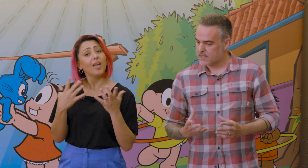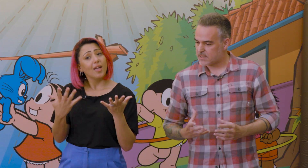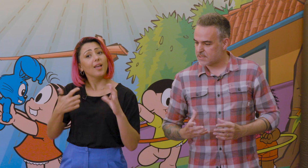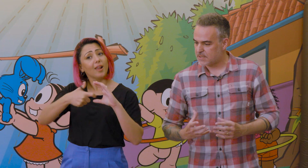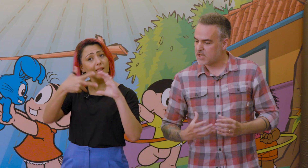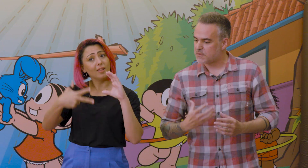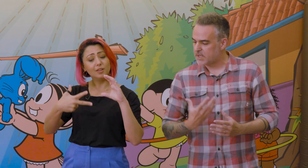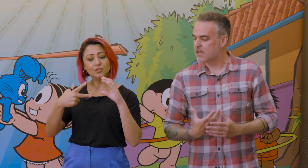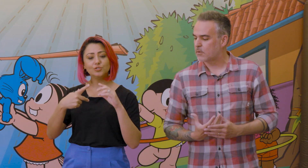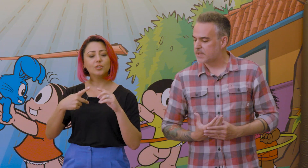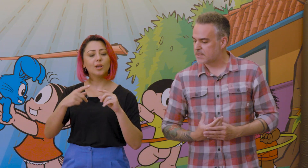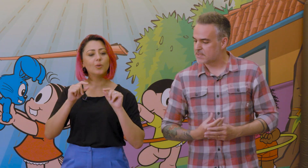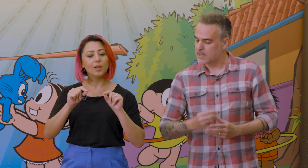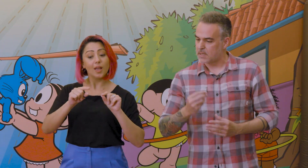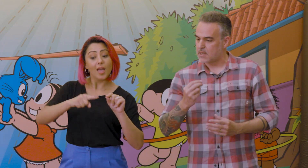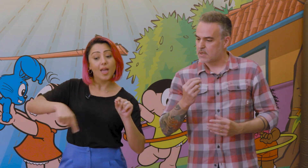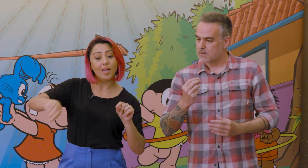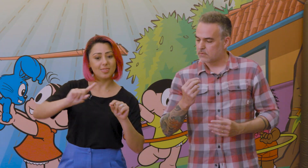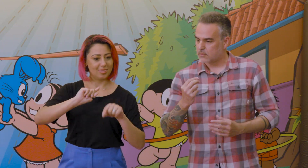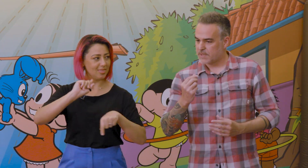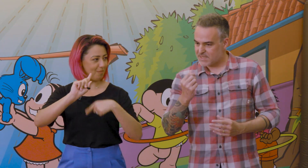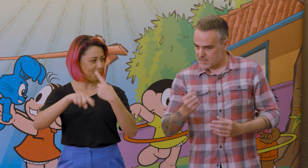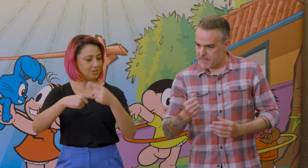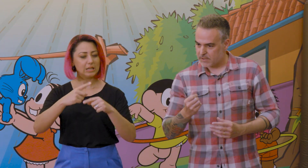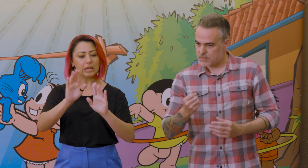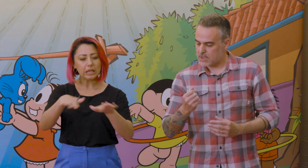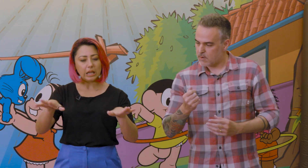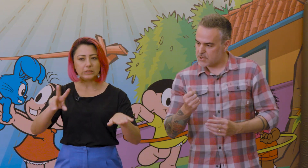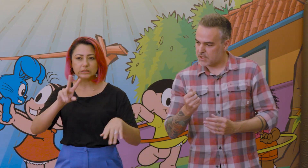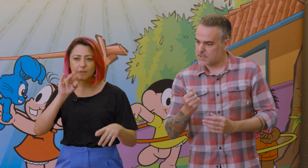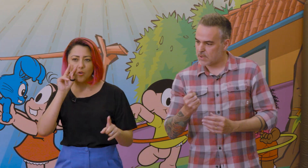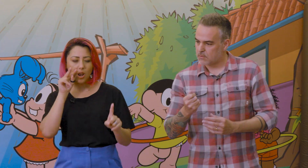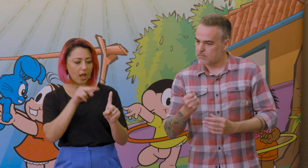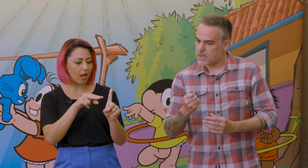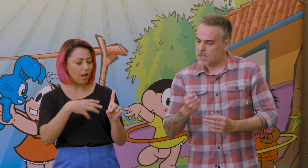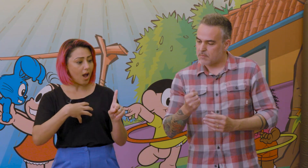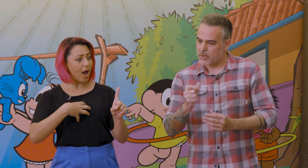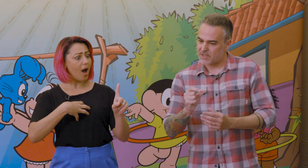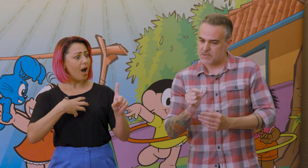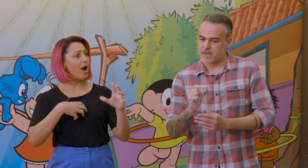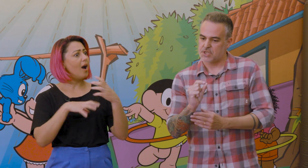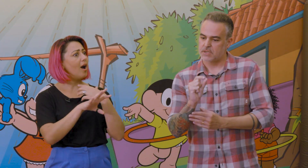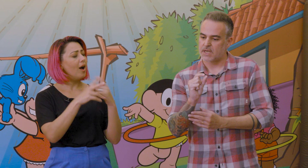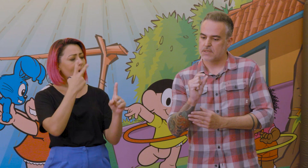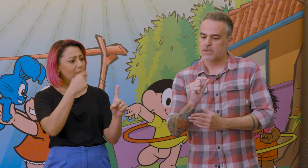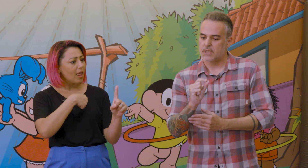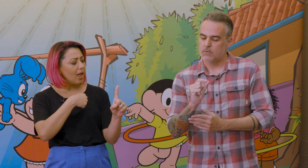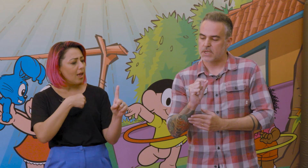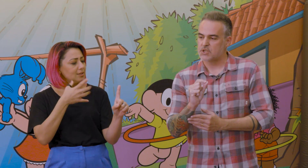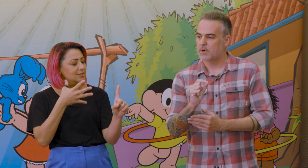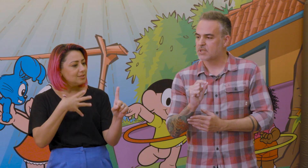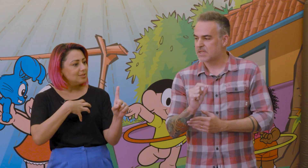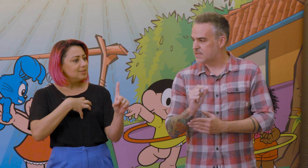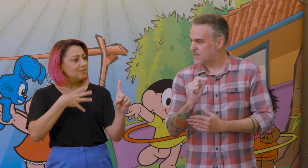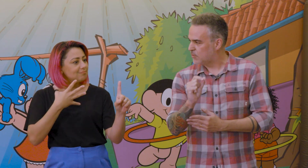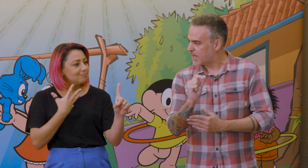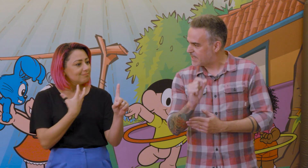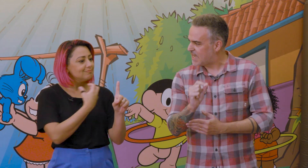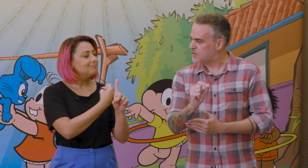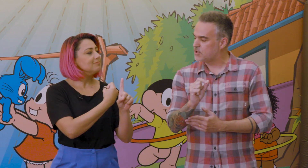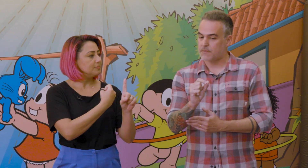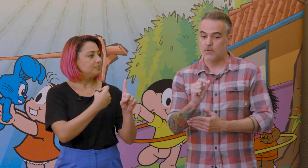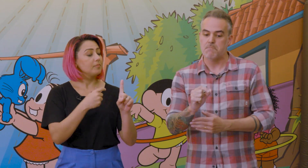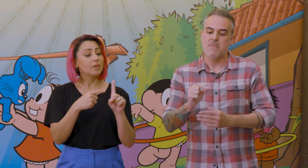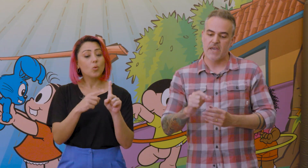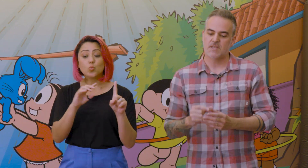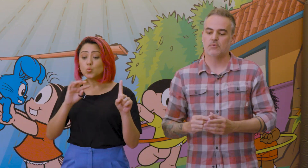as crianças se identifiquem com esses aspectos que eu acho que são importantes para a gente trazer o que a gente pode chamar de